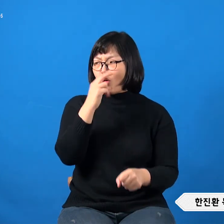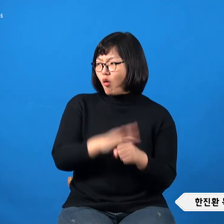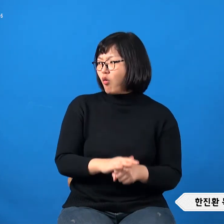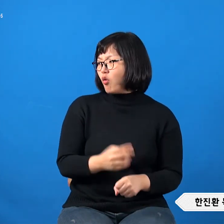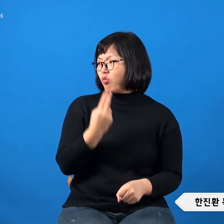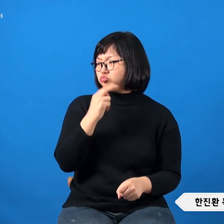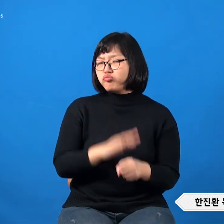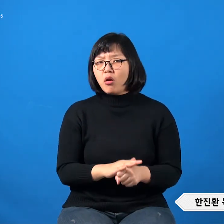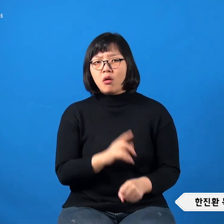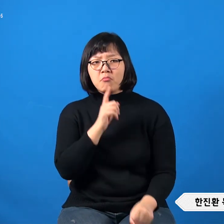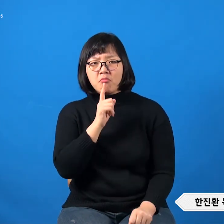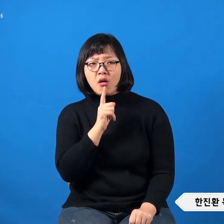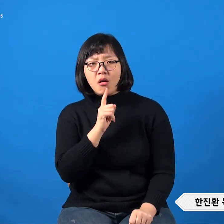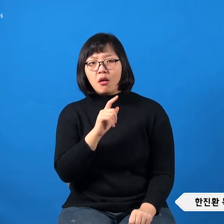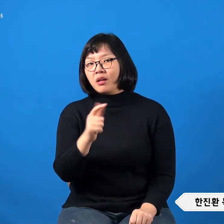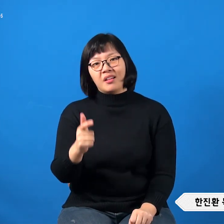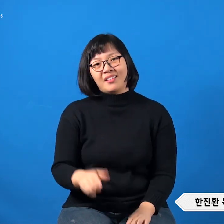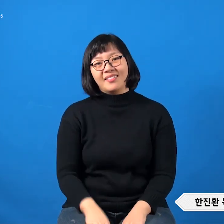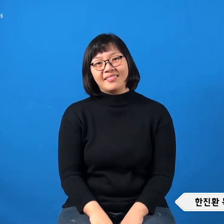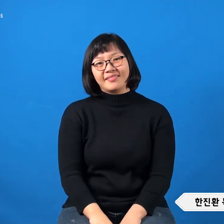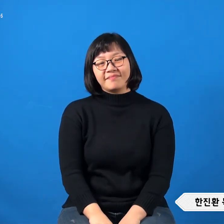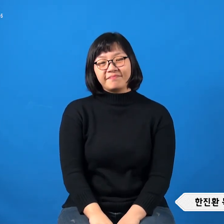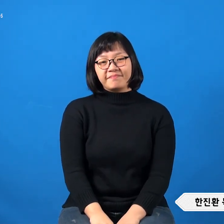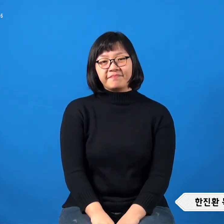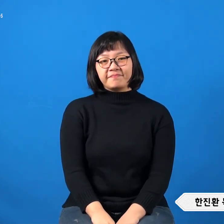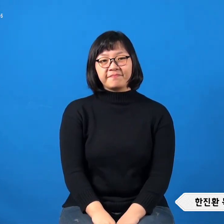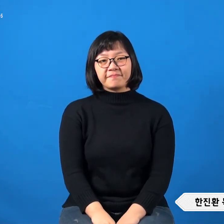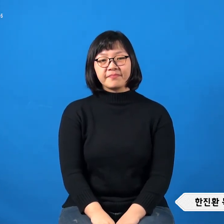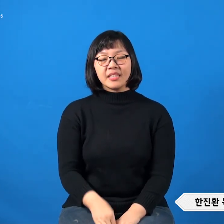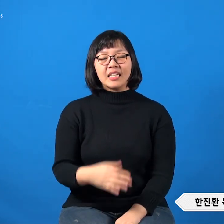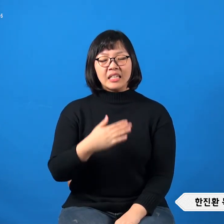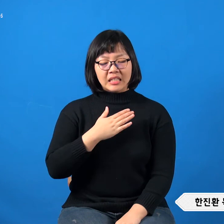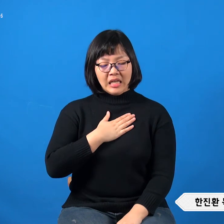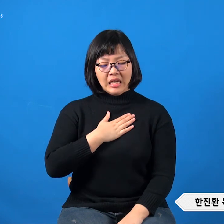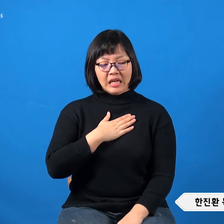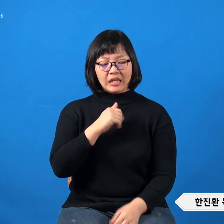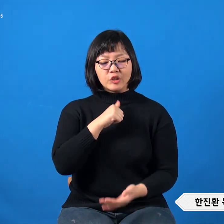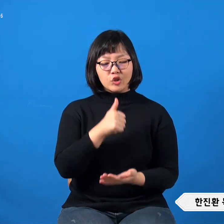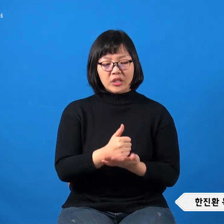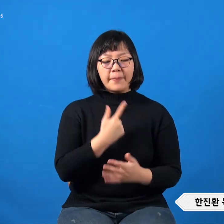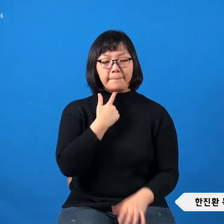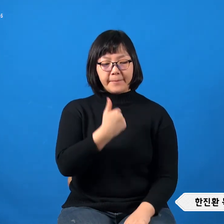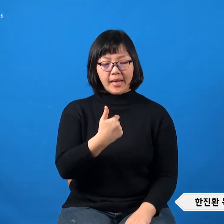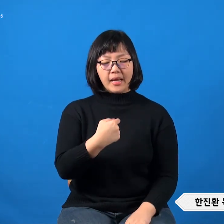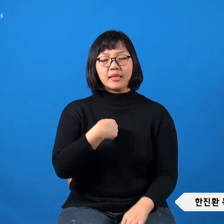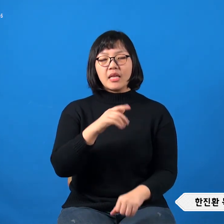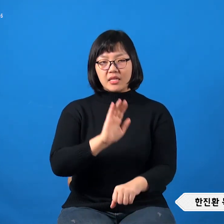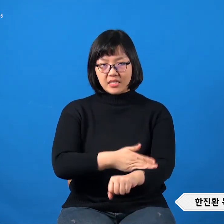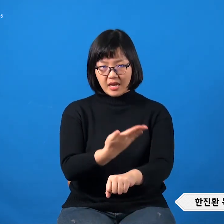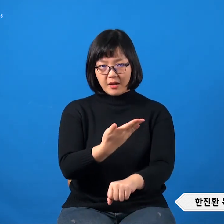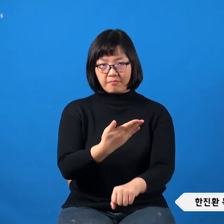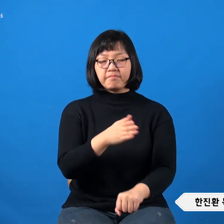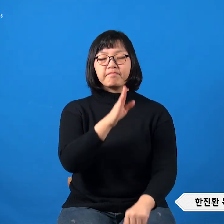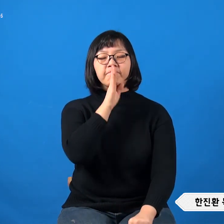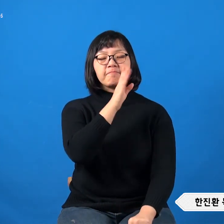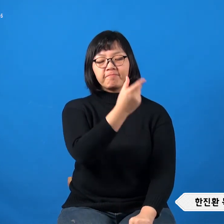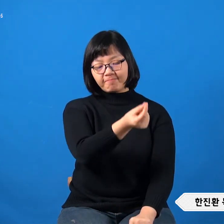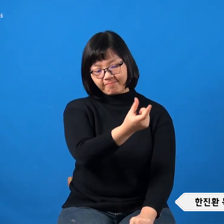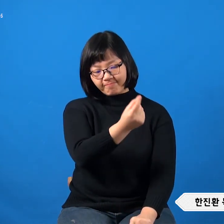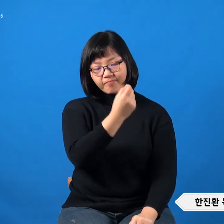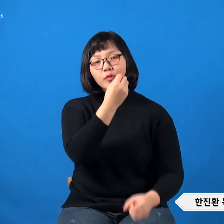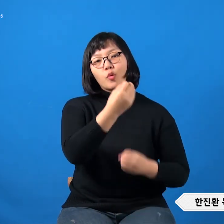이거 순엉터리다 그러지 않았습니다. 내가 죄를 지었다, 내 잘못이다 고백을